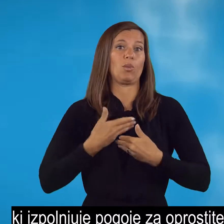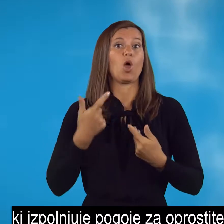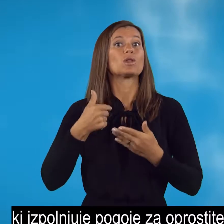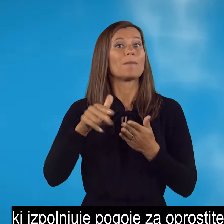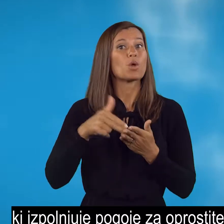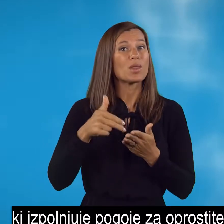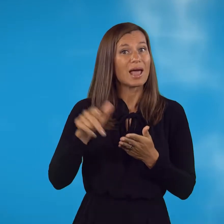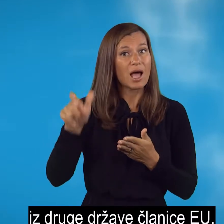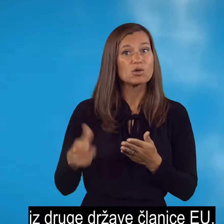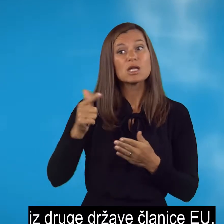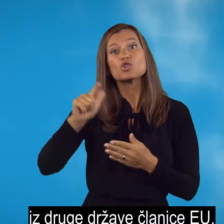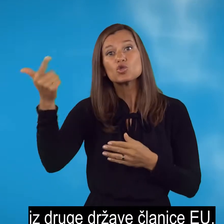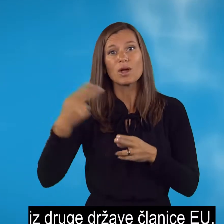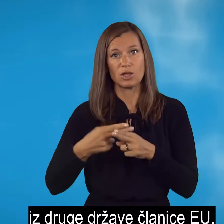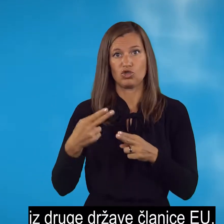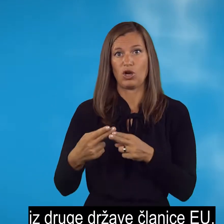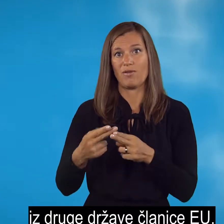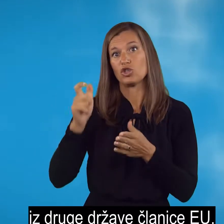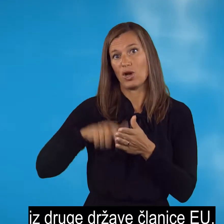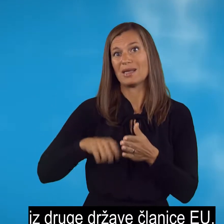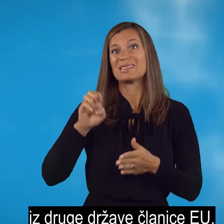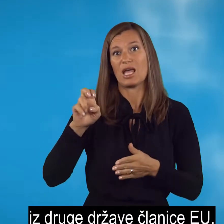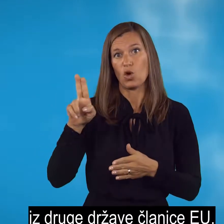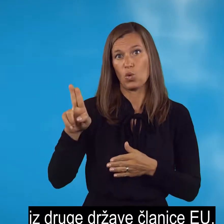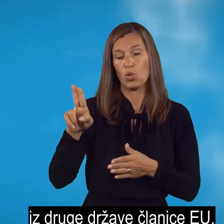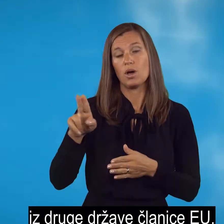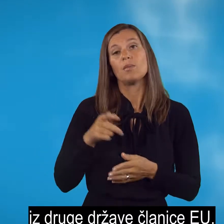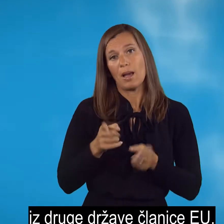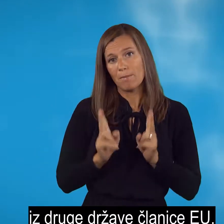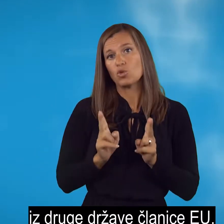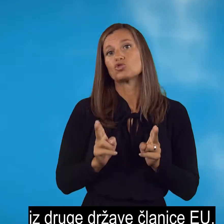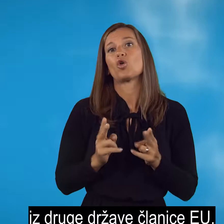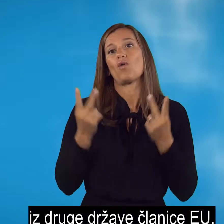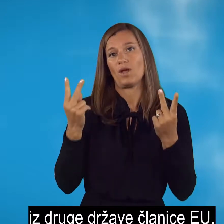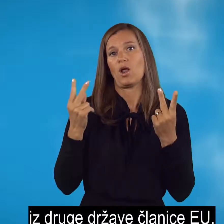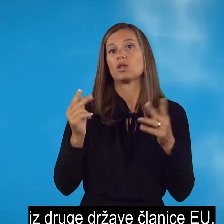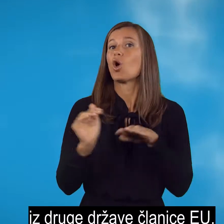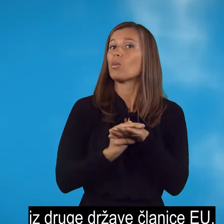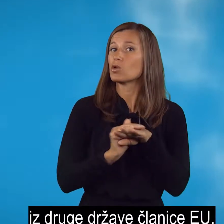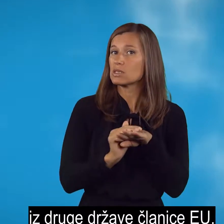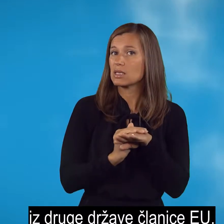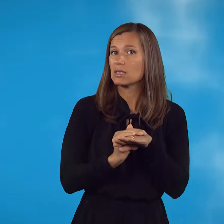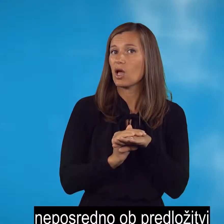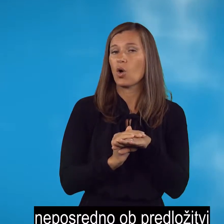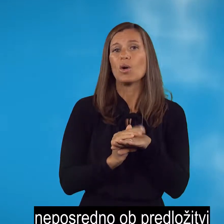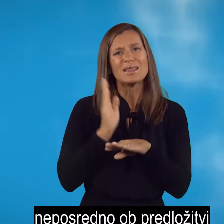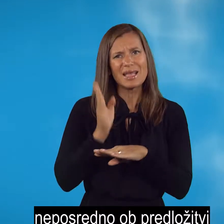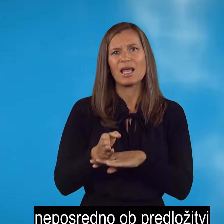od prodajalca iz druge države članice EU, pa je mogoče uveljavljati oprostitev neposredno